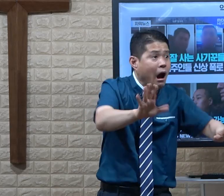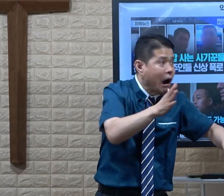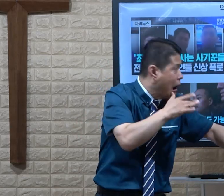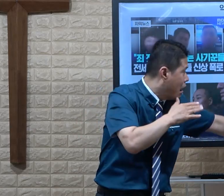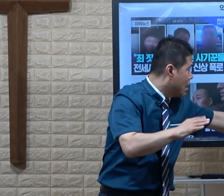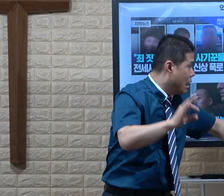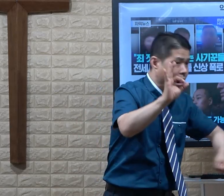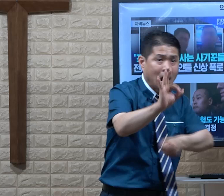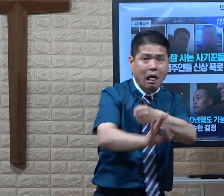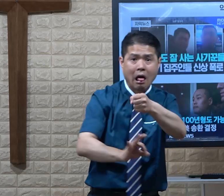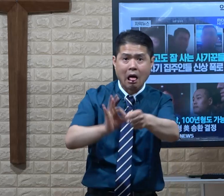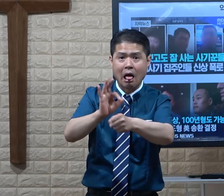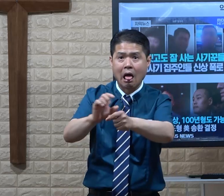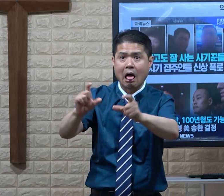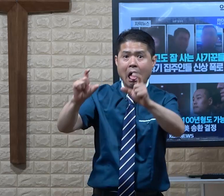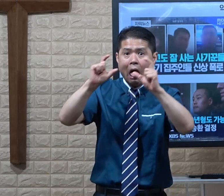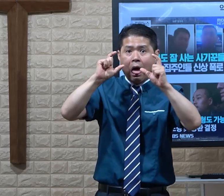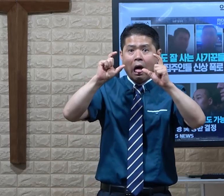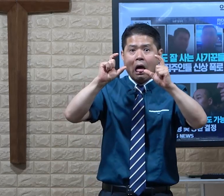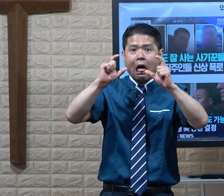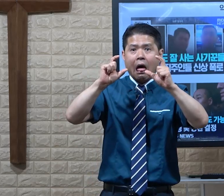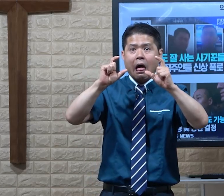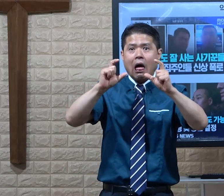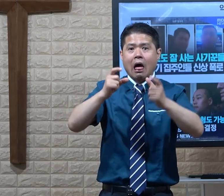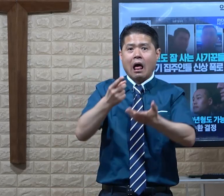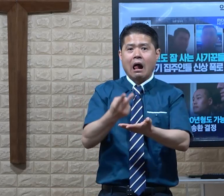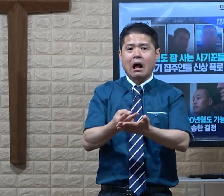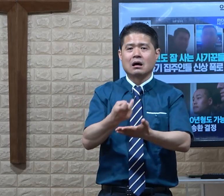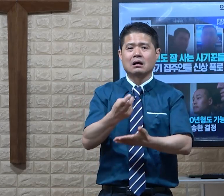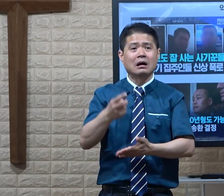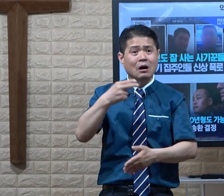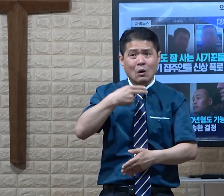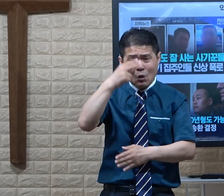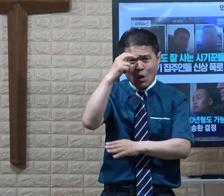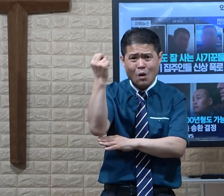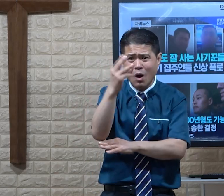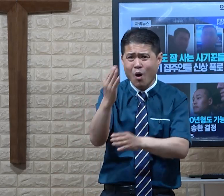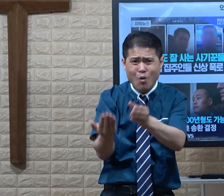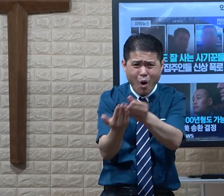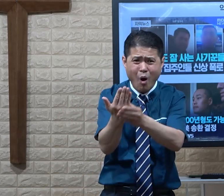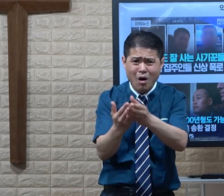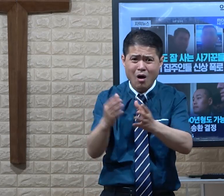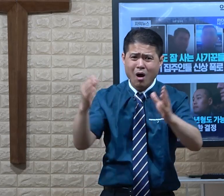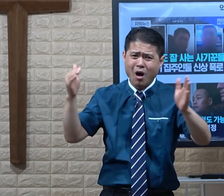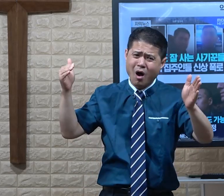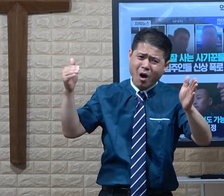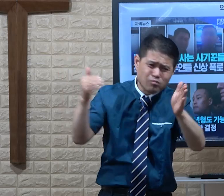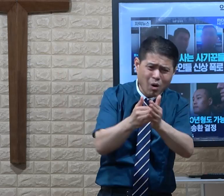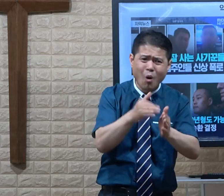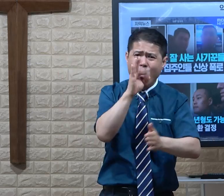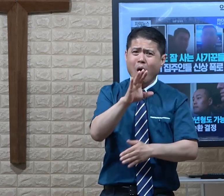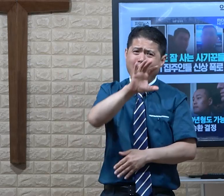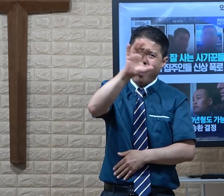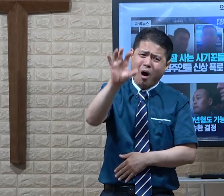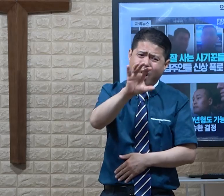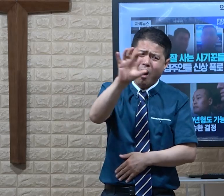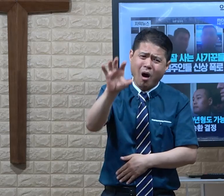다 사고를 내고 고작 2년의 수준이었던 것입니다. 음주운전이 많은데도